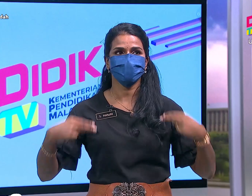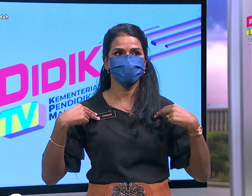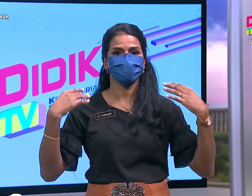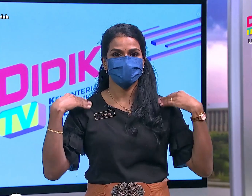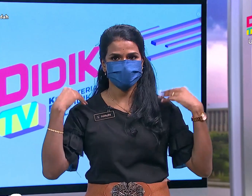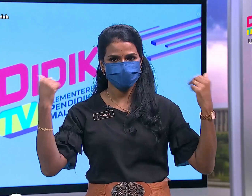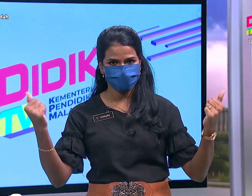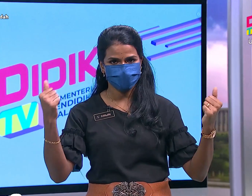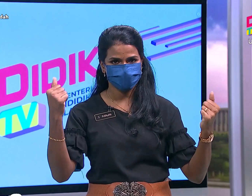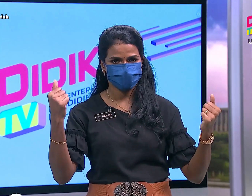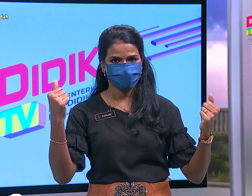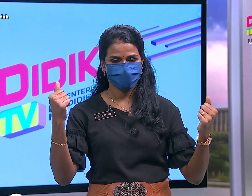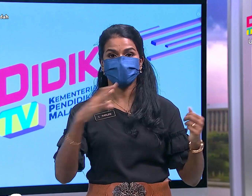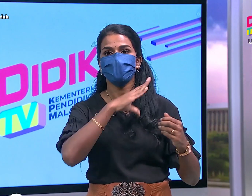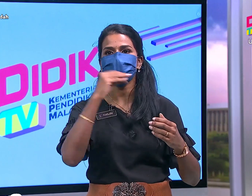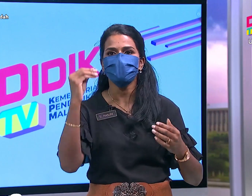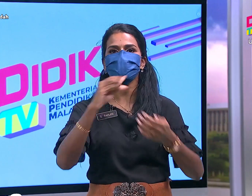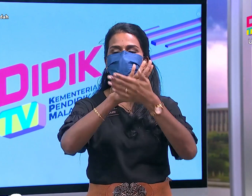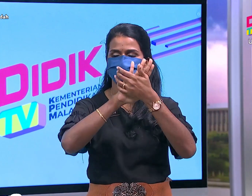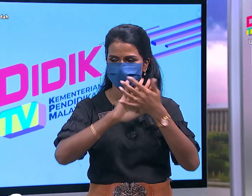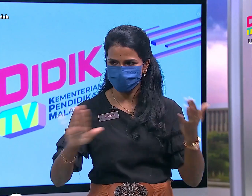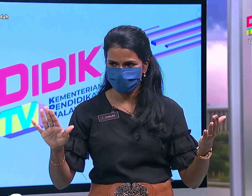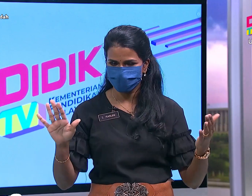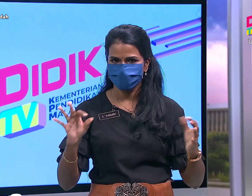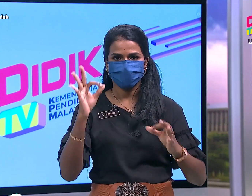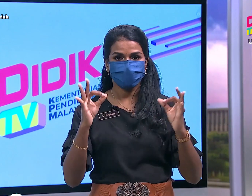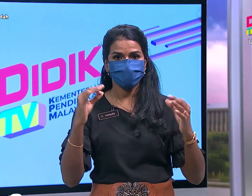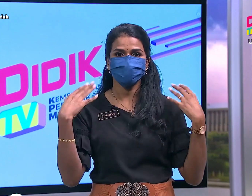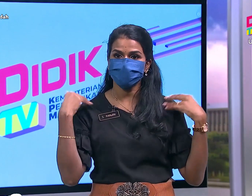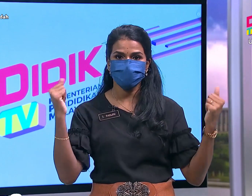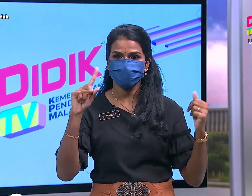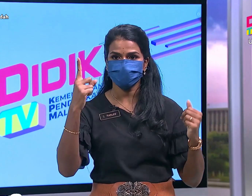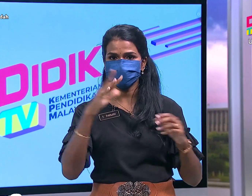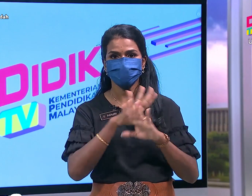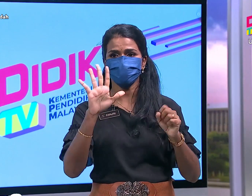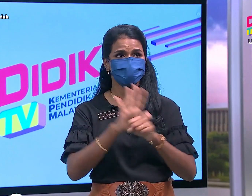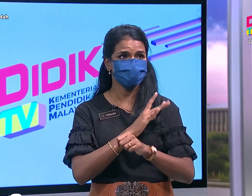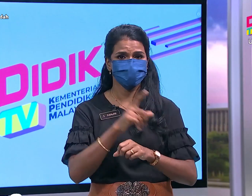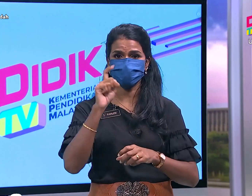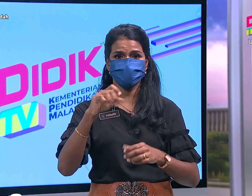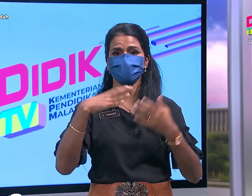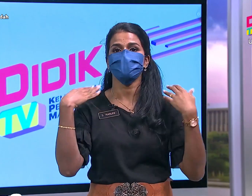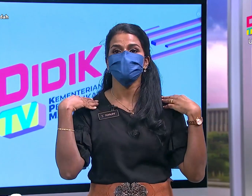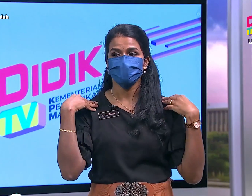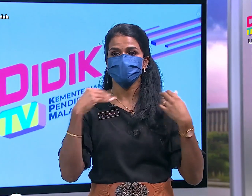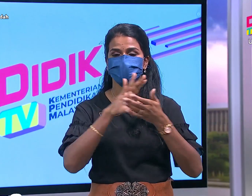hidup sihat. Dan selamat. Okay. Kalau sihat sahaja tidak cukup, mesti